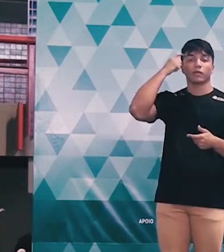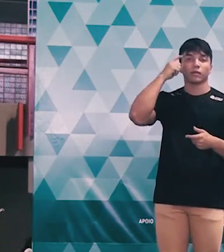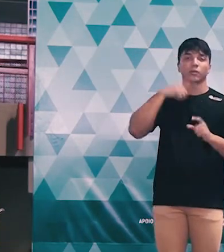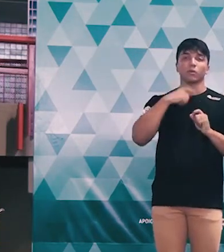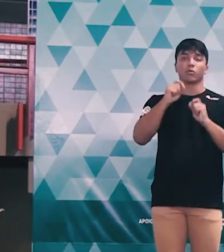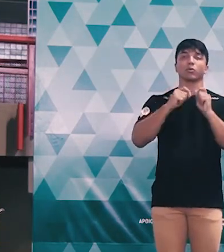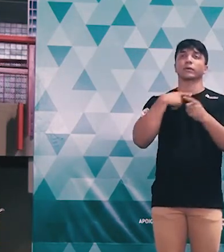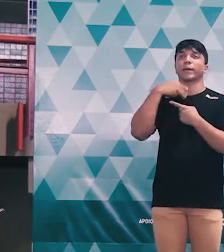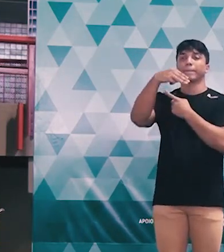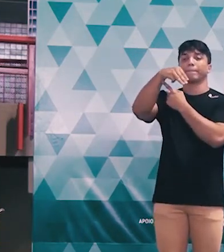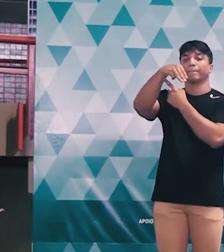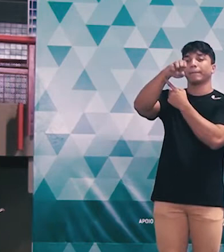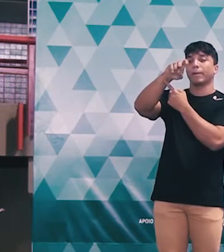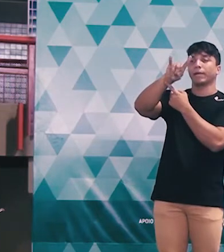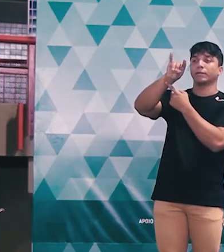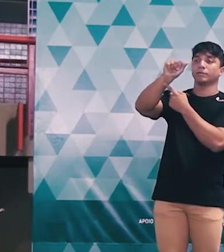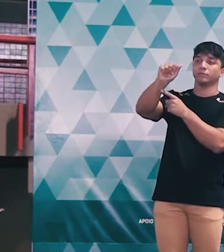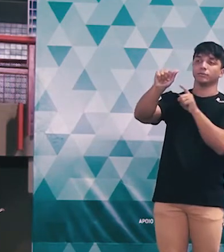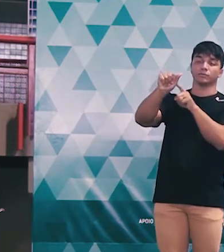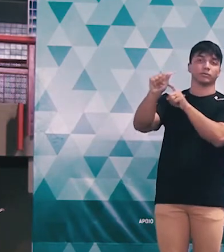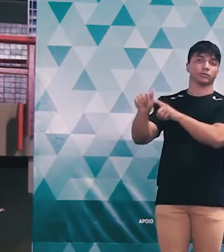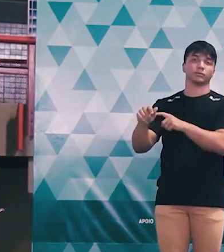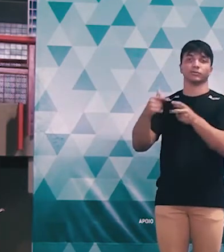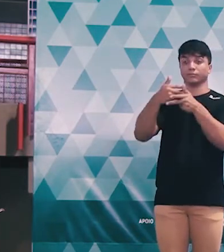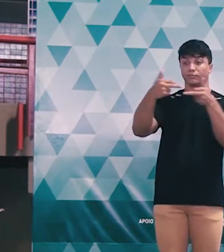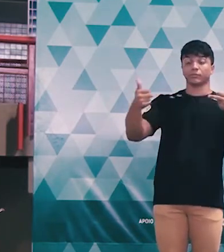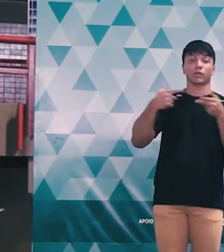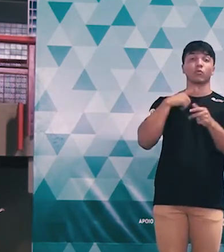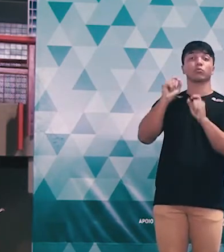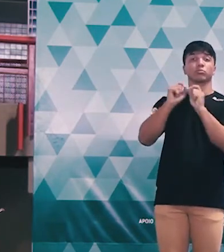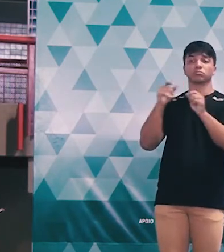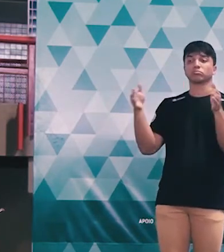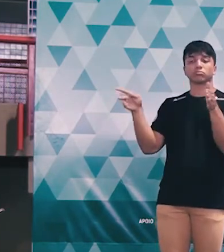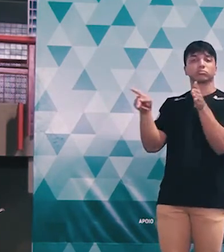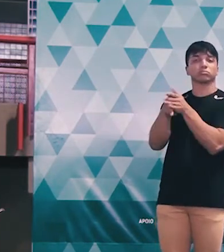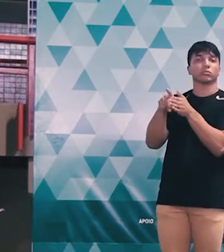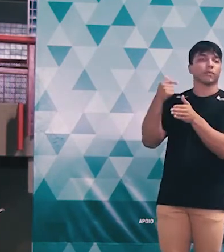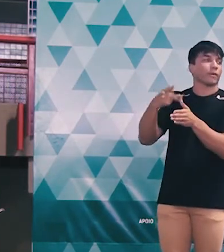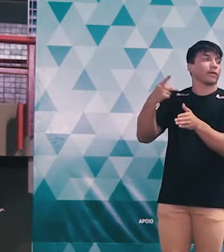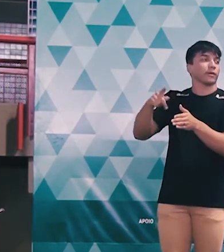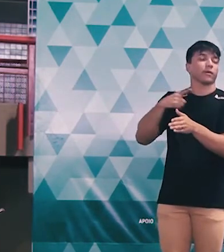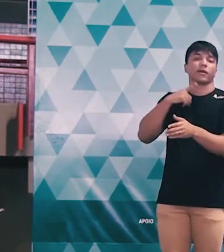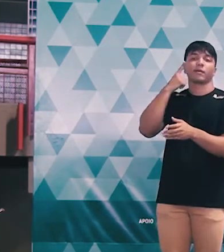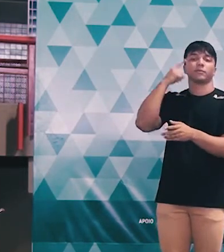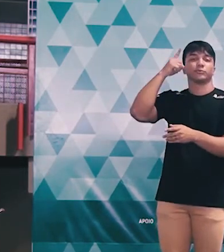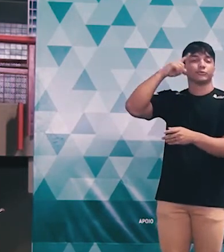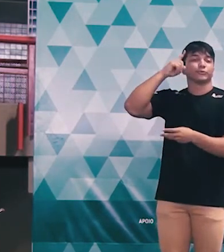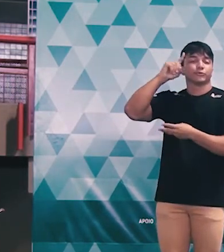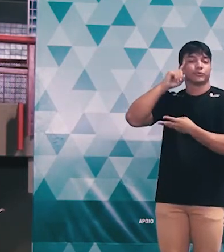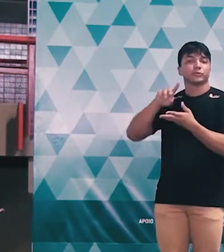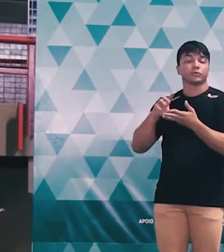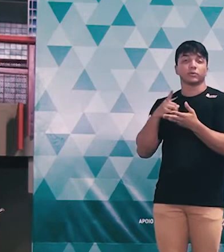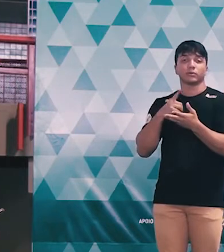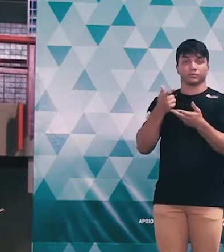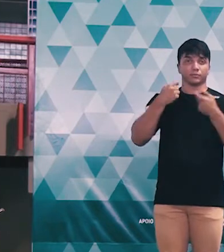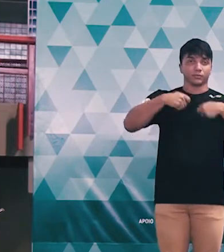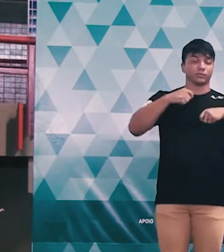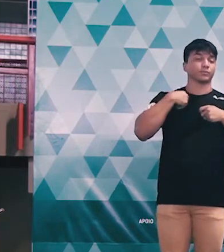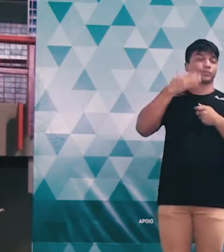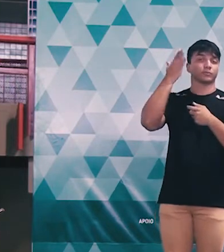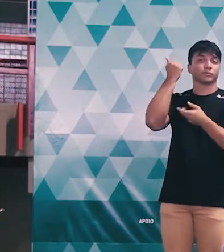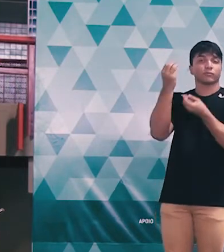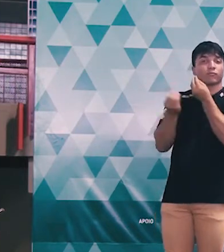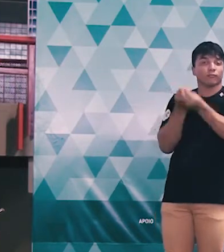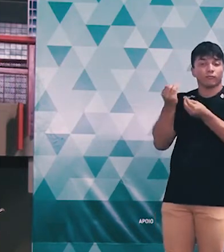os termos média. Então, esses termos, eles fazem realmente parte do nosso cotidiano. Saber trabalhar a estatística,